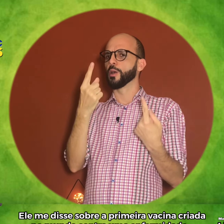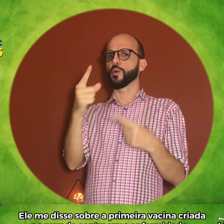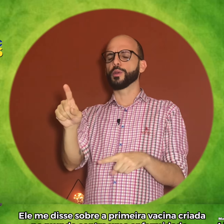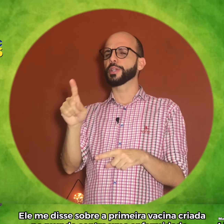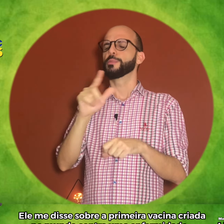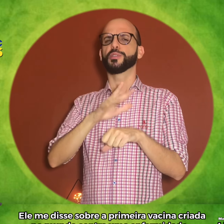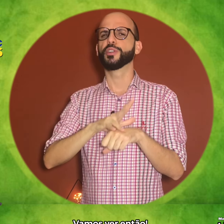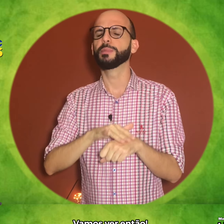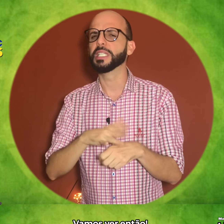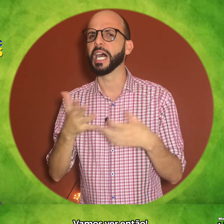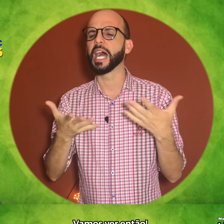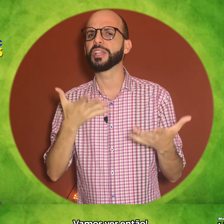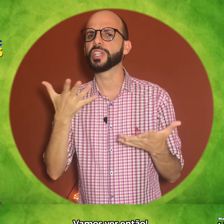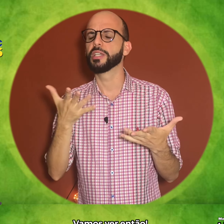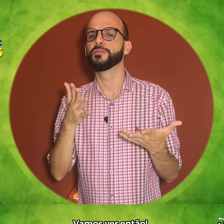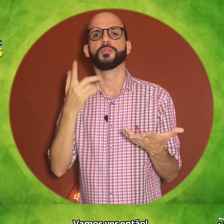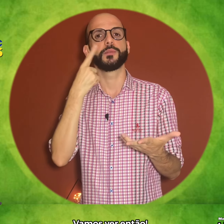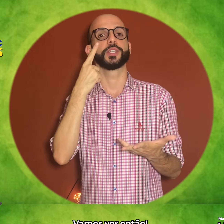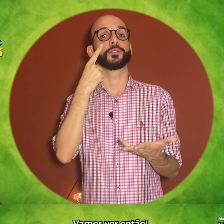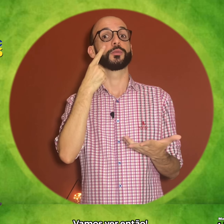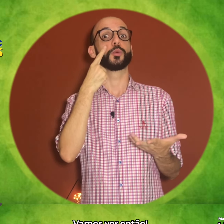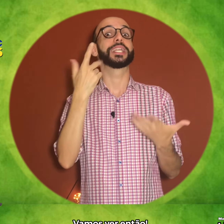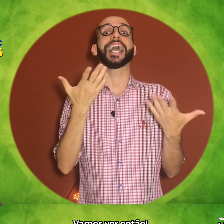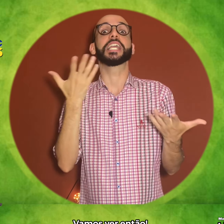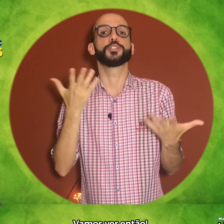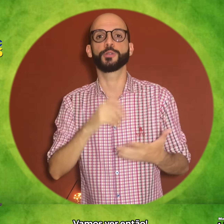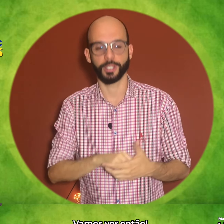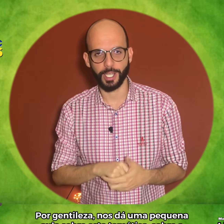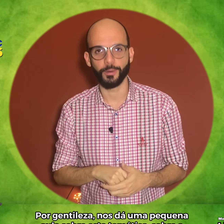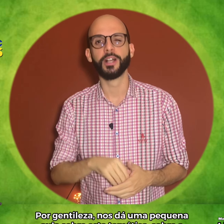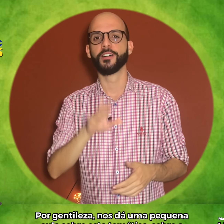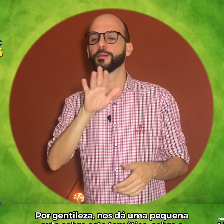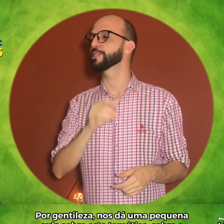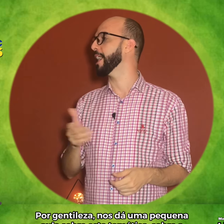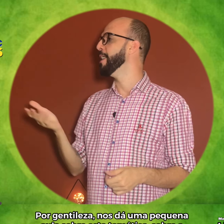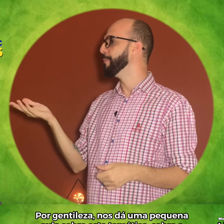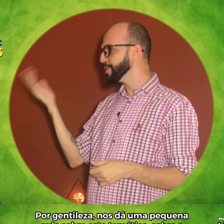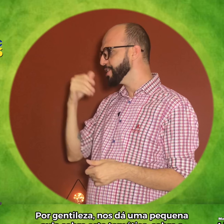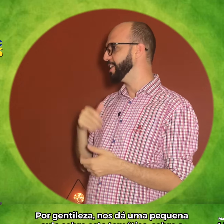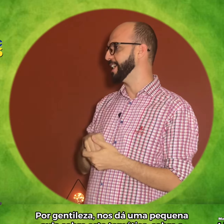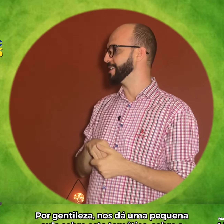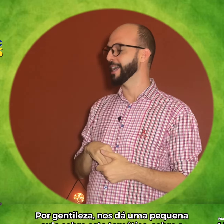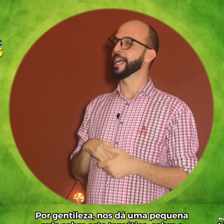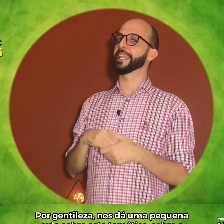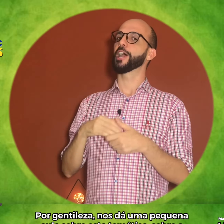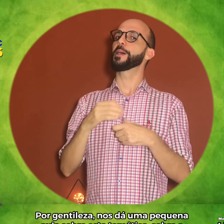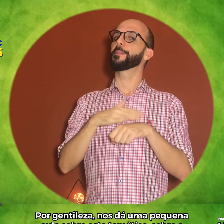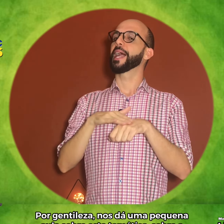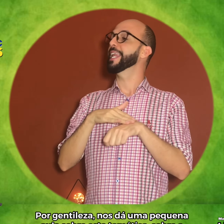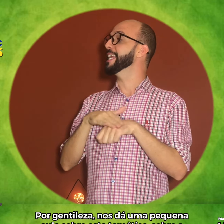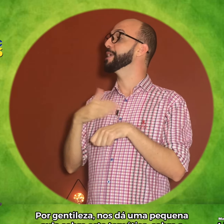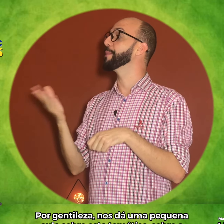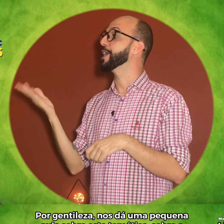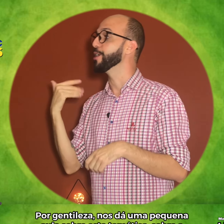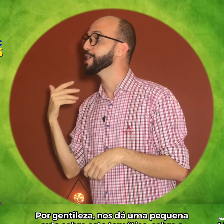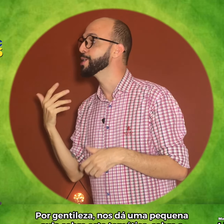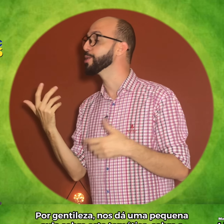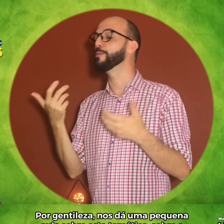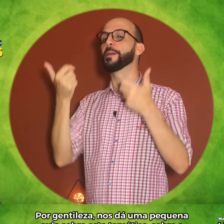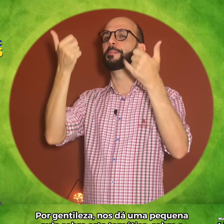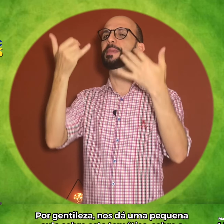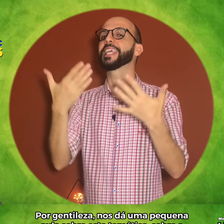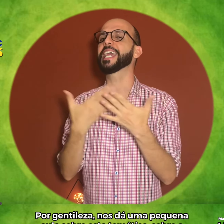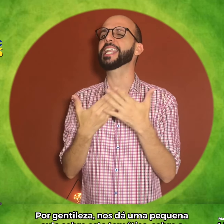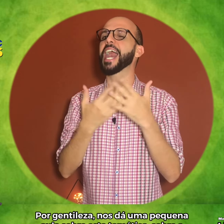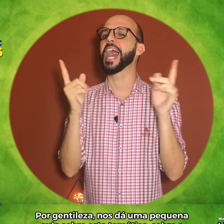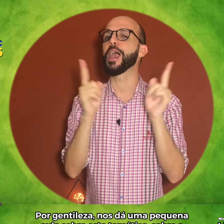contra uma enfermidade. E aí? Vamos ver o que é isso, então? Vamos lá. Por gentileza, dá uma palinha aqui para nós,